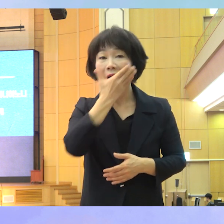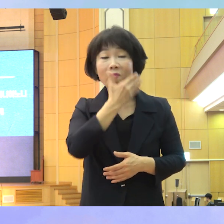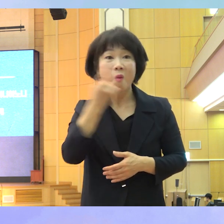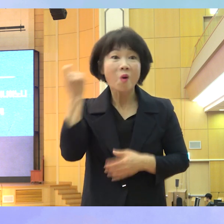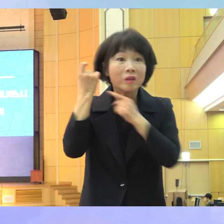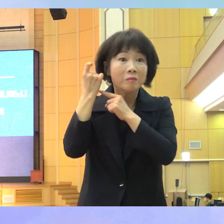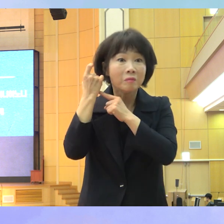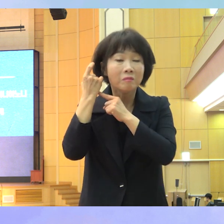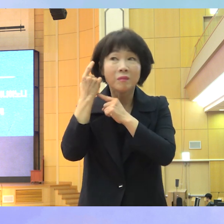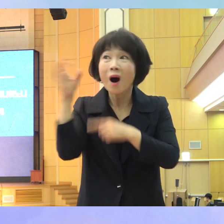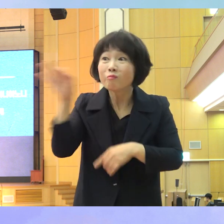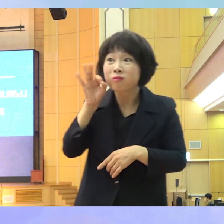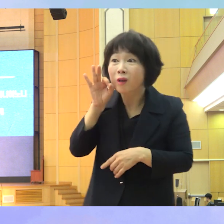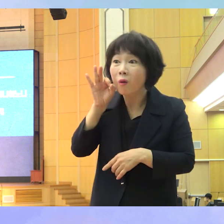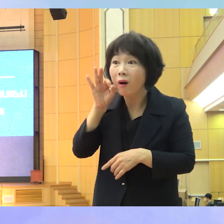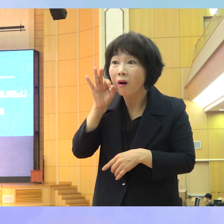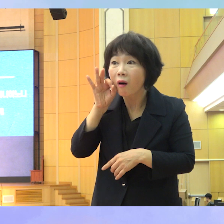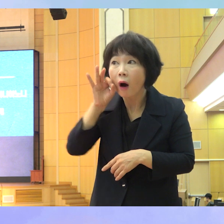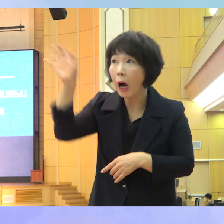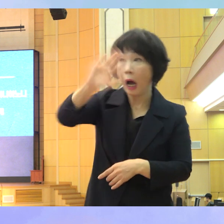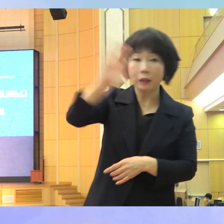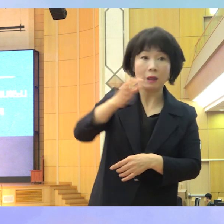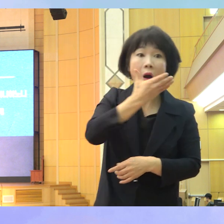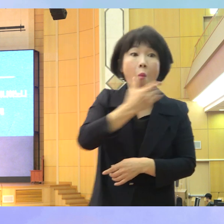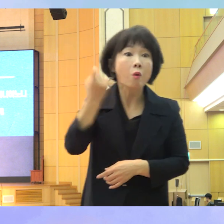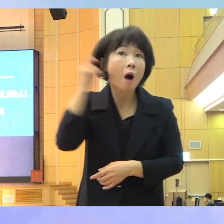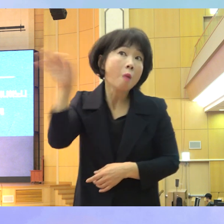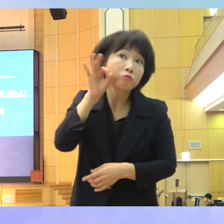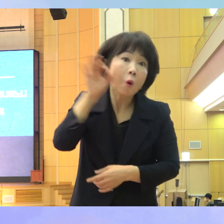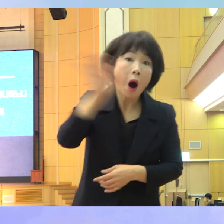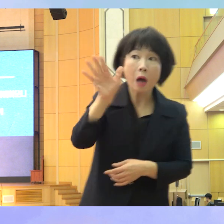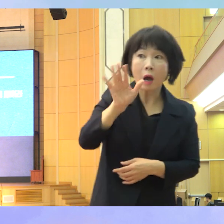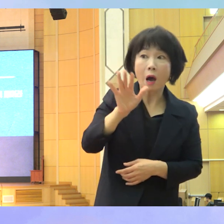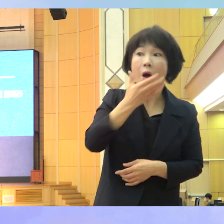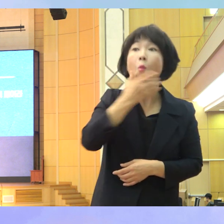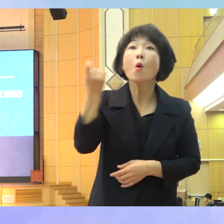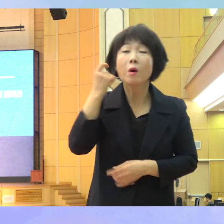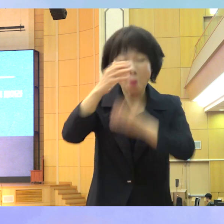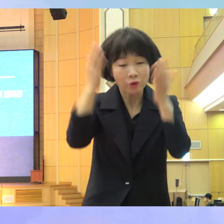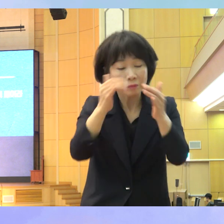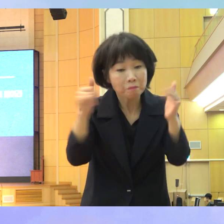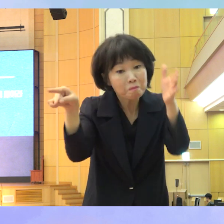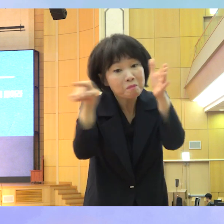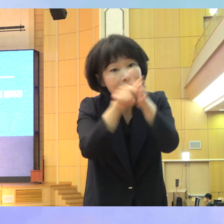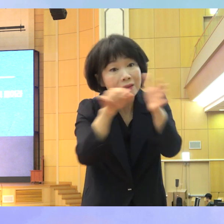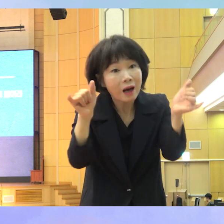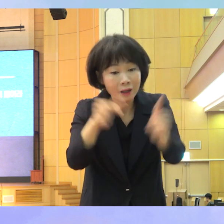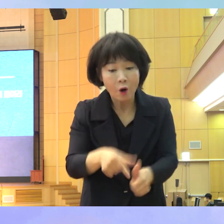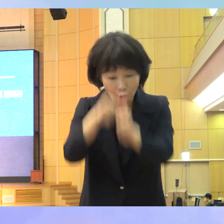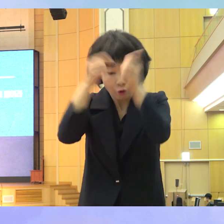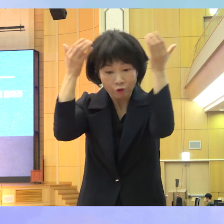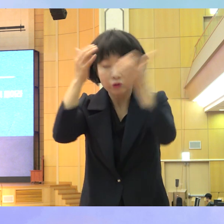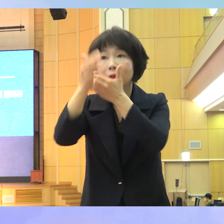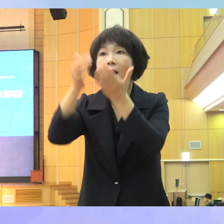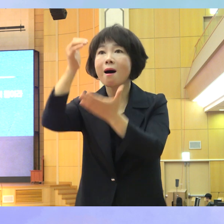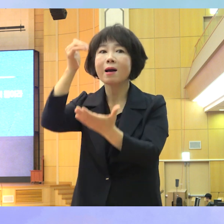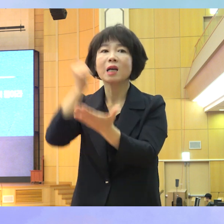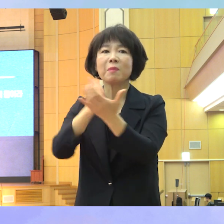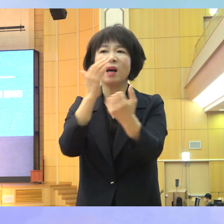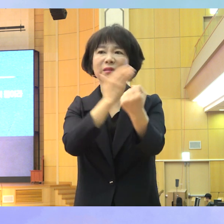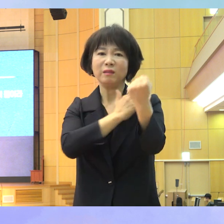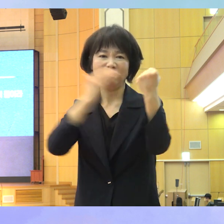복음을 부끄러워하지 아니하노니 이 복음은 모든 믿는 자에게 구원을 주시는 하나님의 능력이